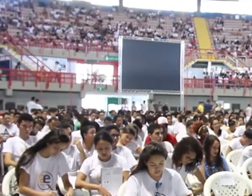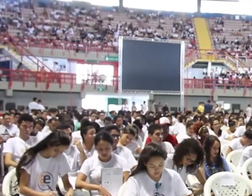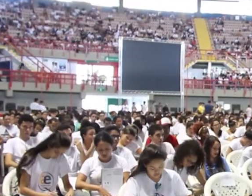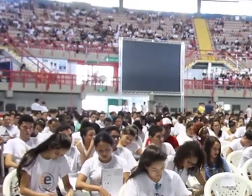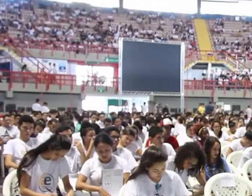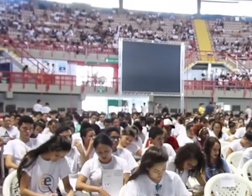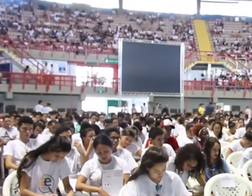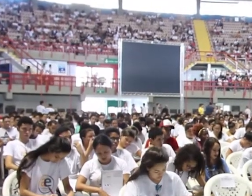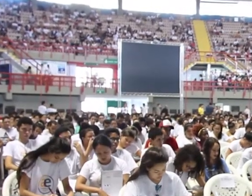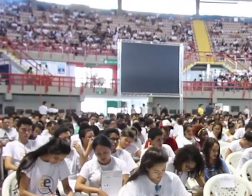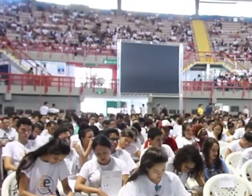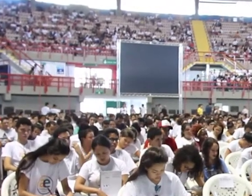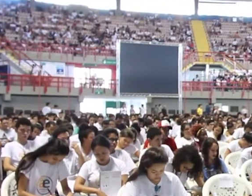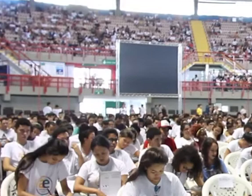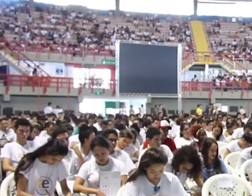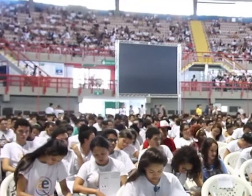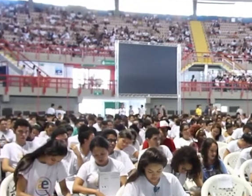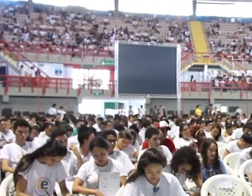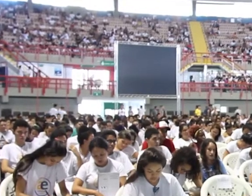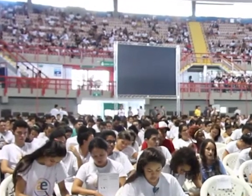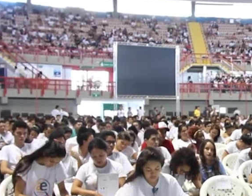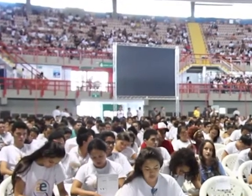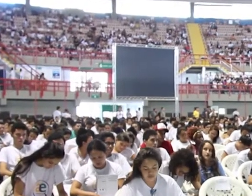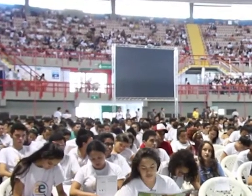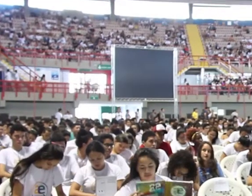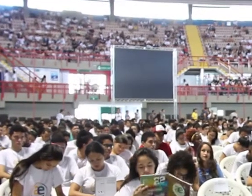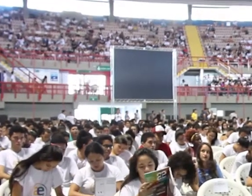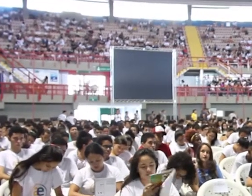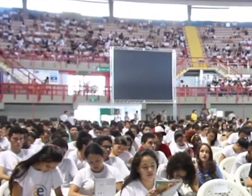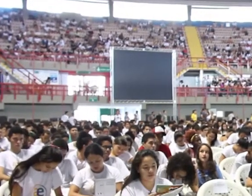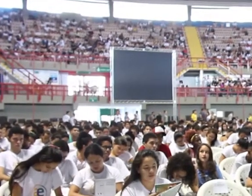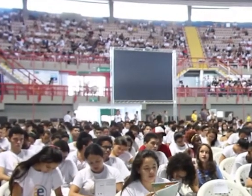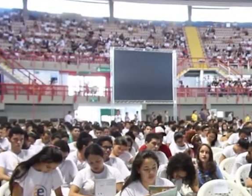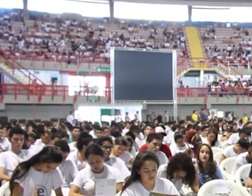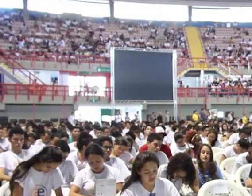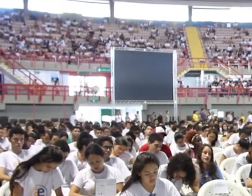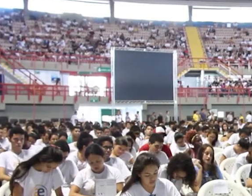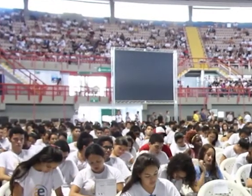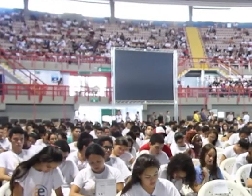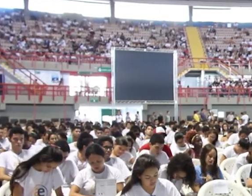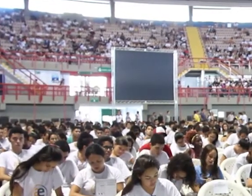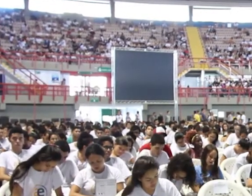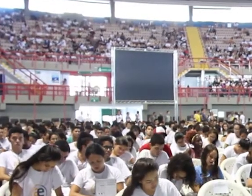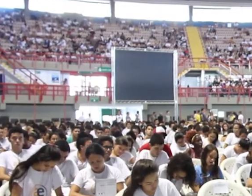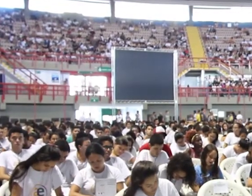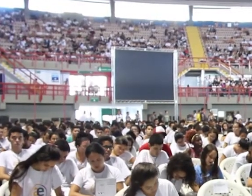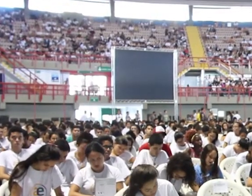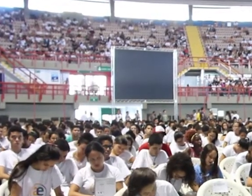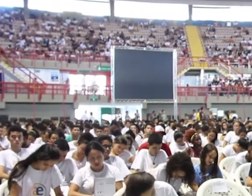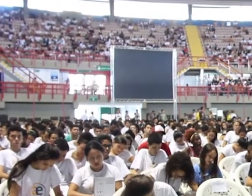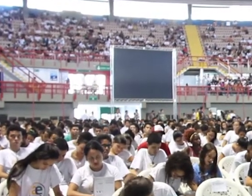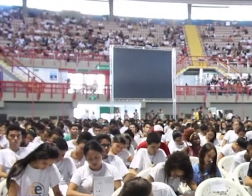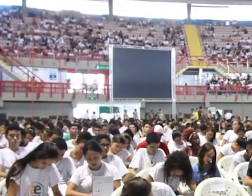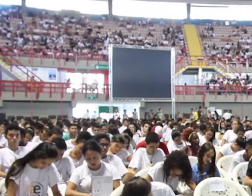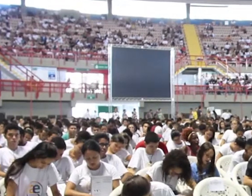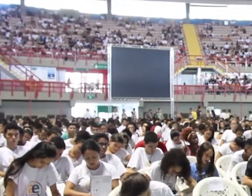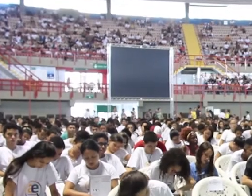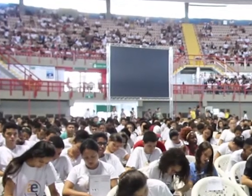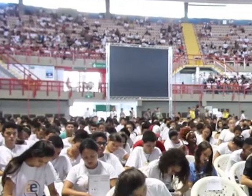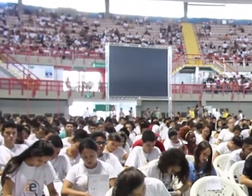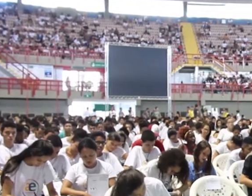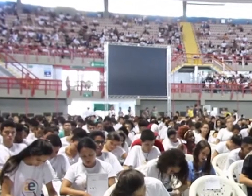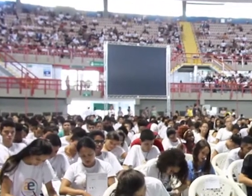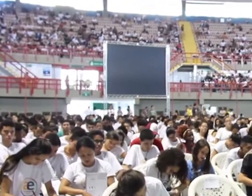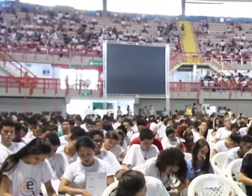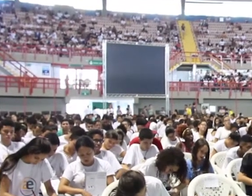econômica? Por isso que o B de bola é mais correto que o D de dado. E o E diz que existia um